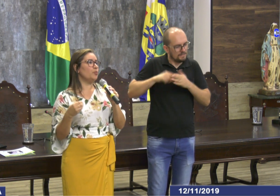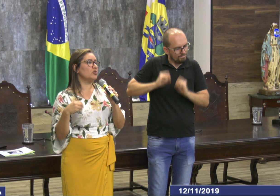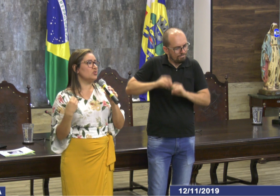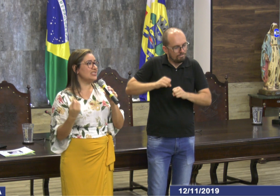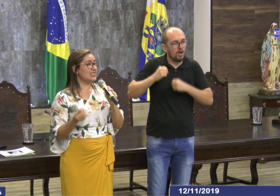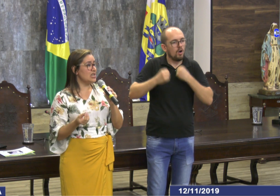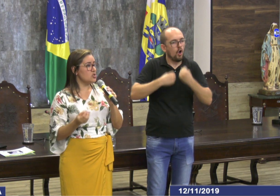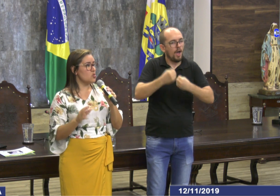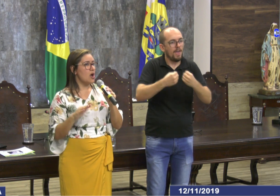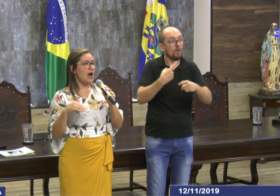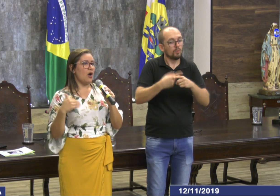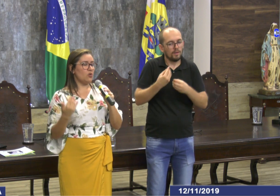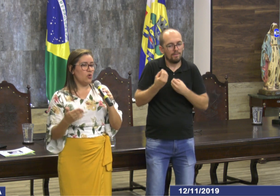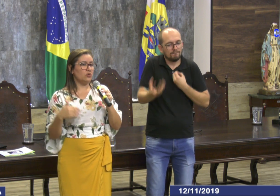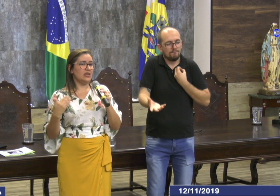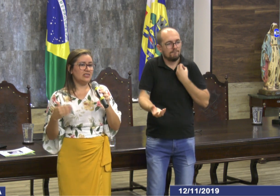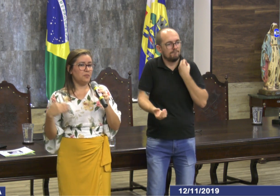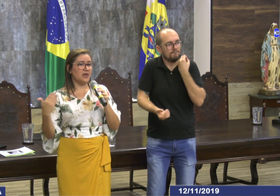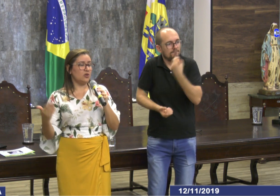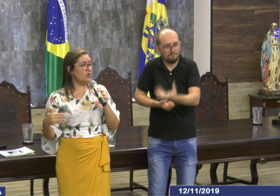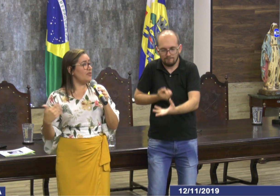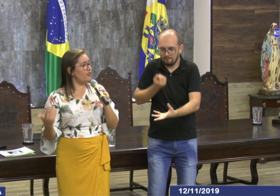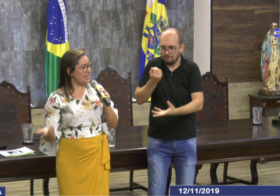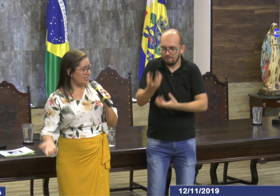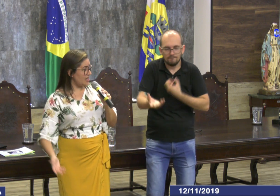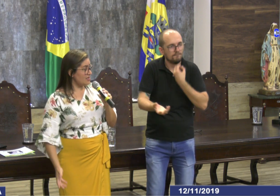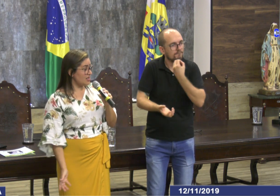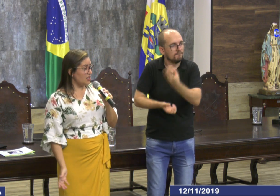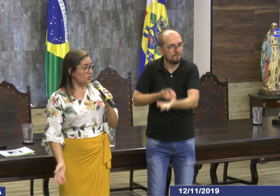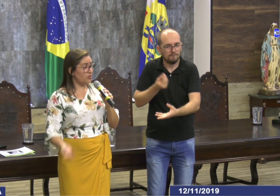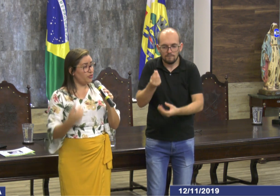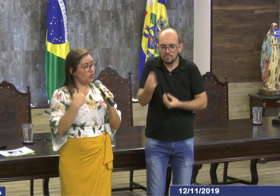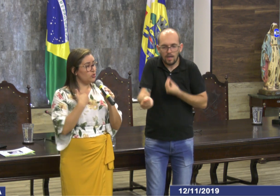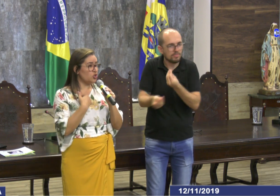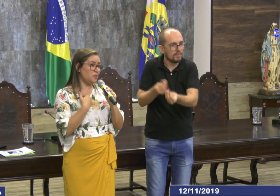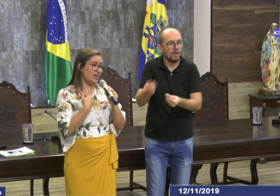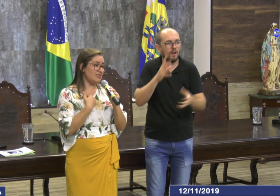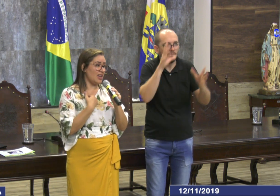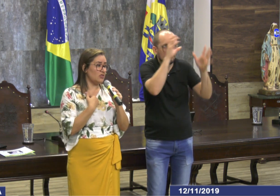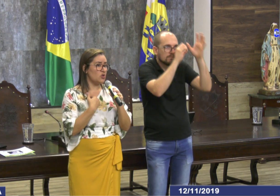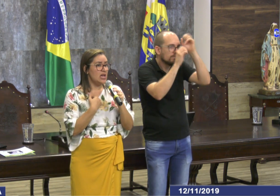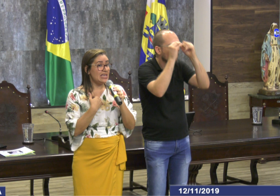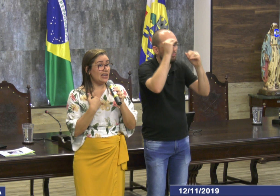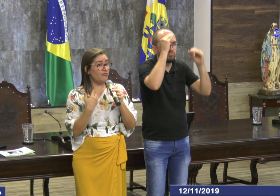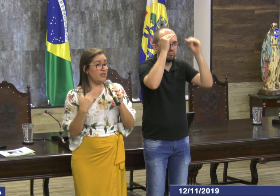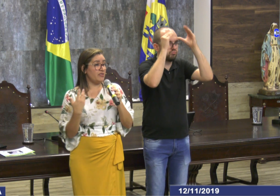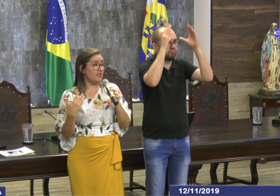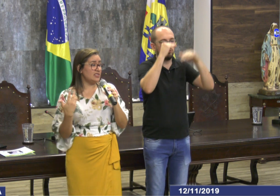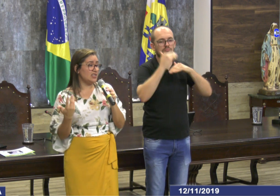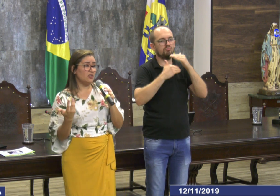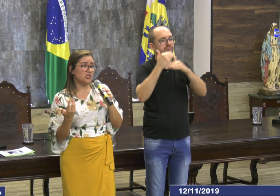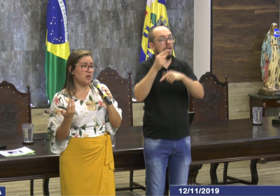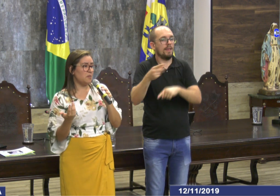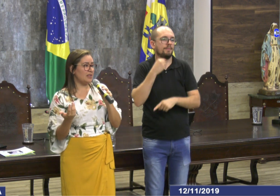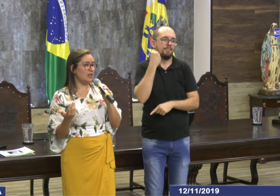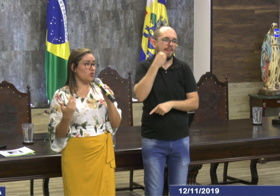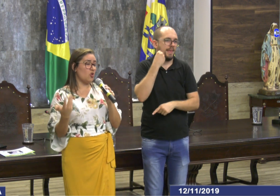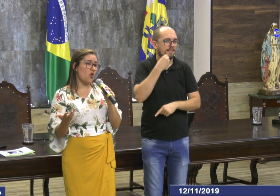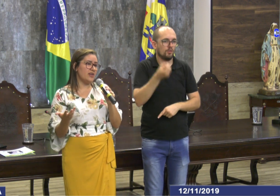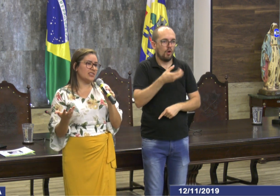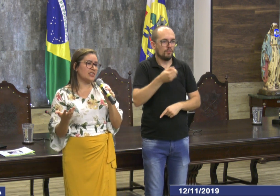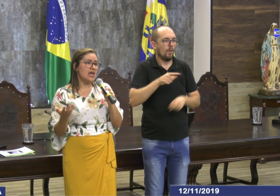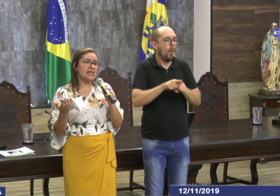foi oportunizando ao longo desse período, ele foi aceitando e foi nos surpreendendo, e ele foi vivenciando,